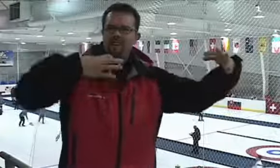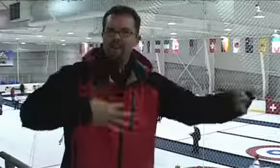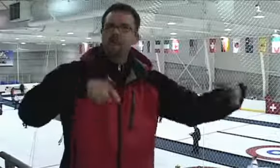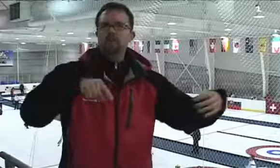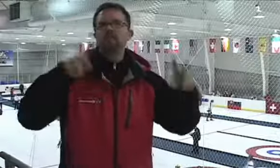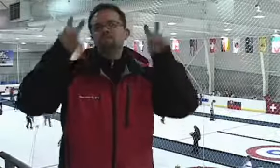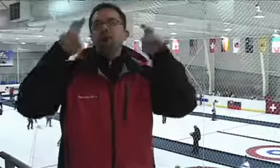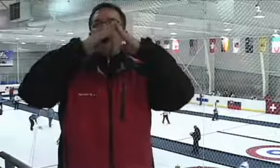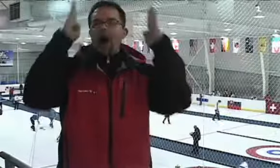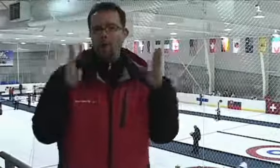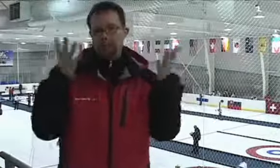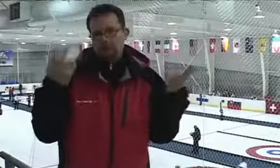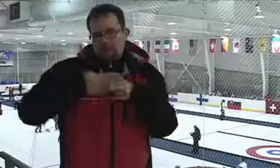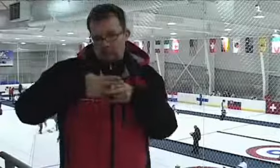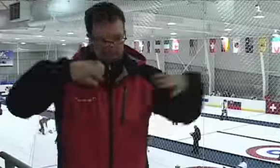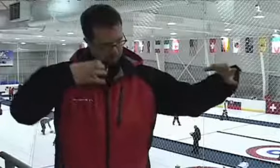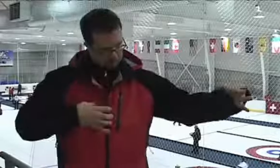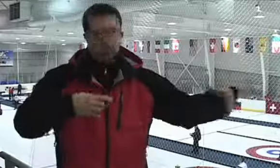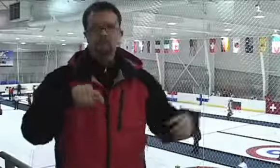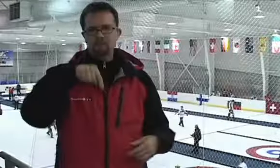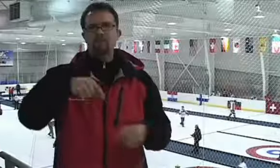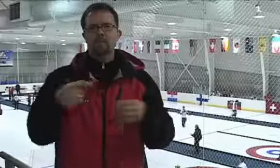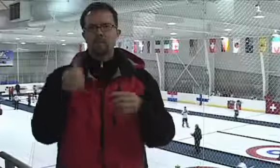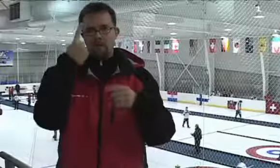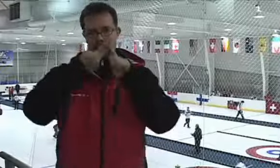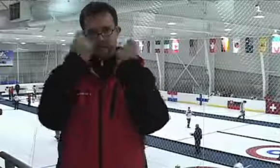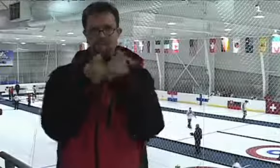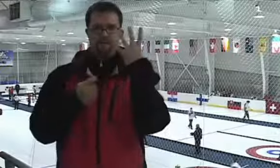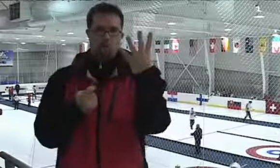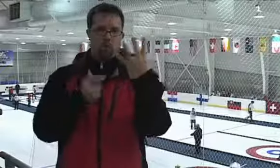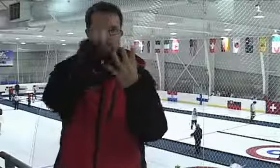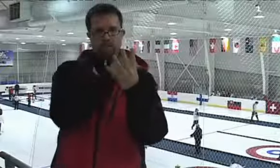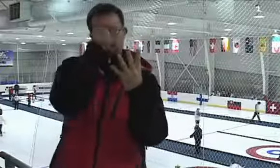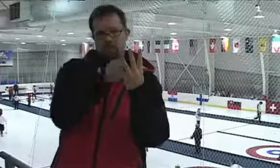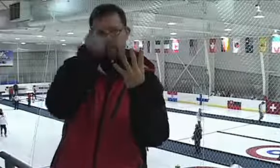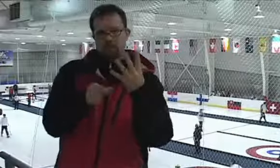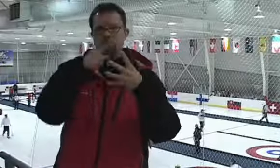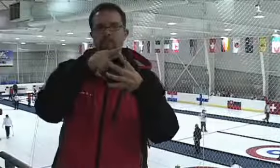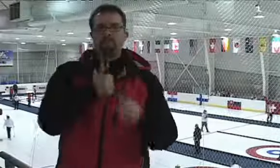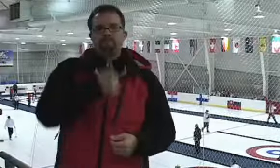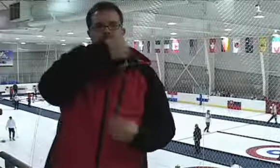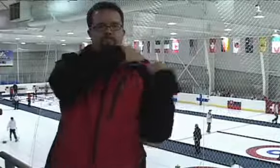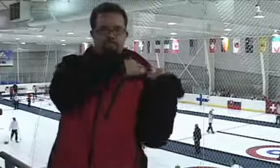Vorne und hinten hat es jeweils zwei Kreise, die nennt man Häuser. Ein Team besteht aus